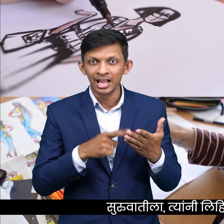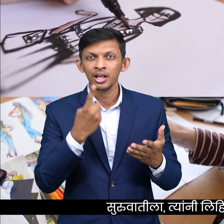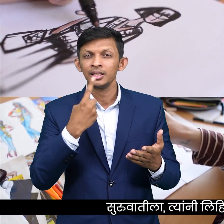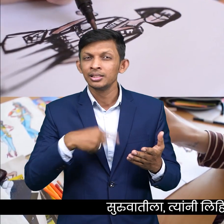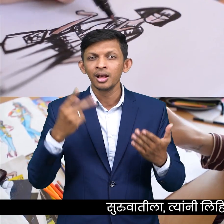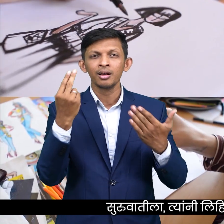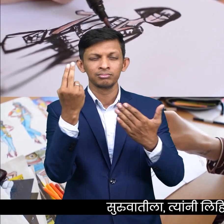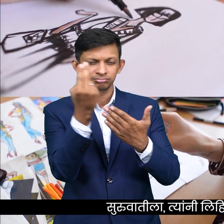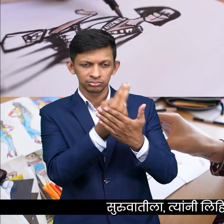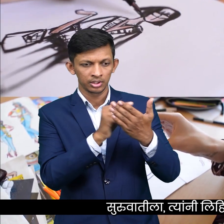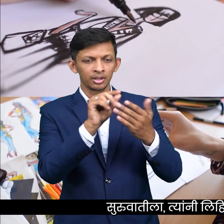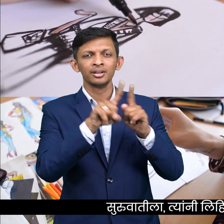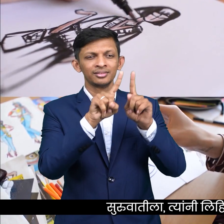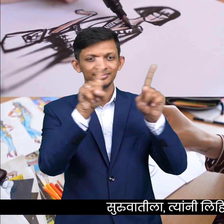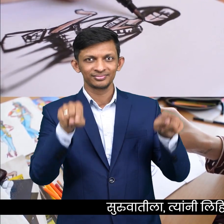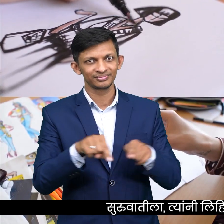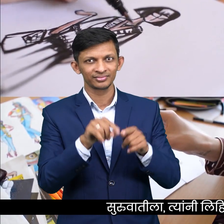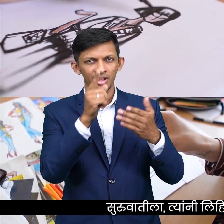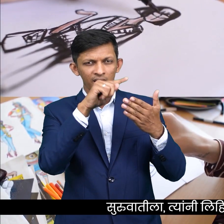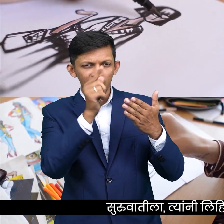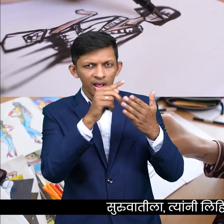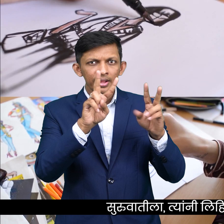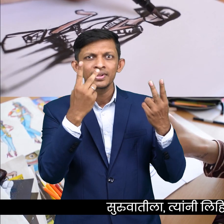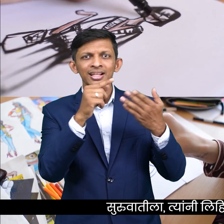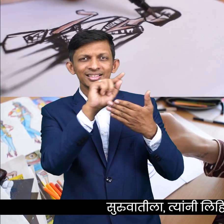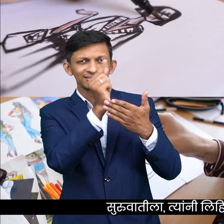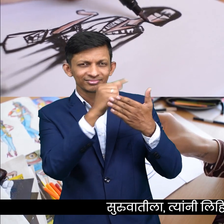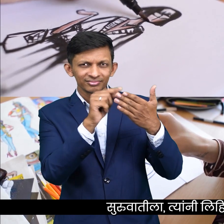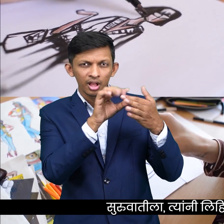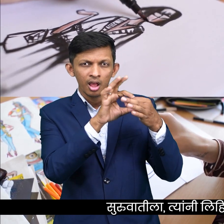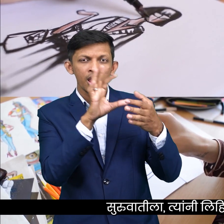सुरुवातीला त्यांनी लिहिण्याऐवजी फक्त चित्रे काढली.